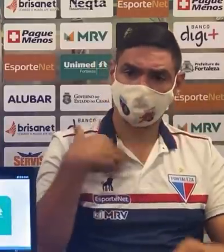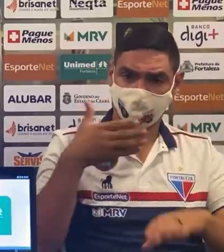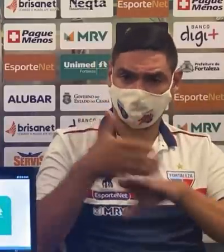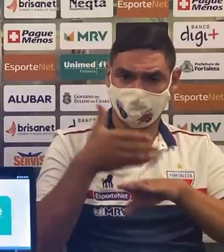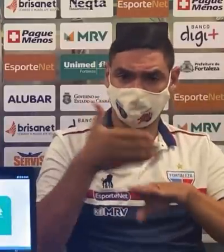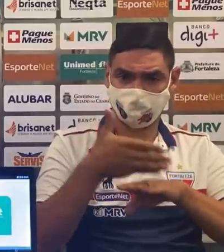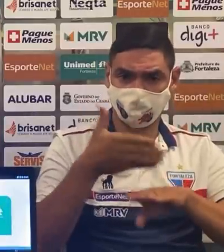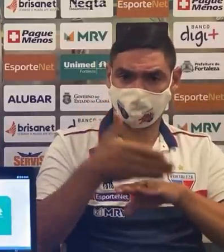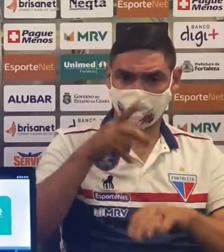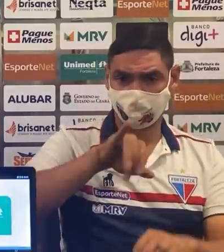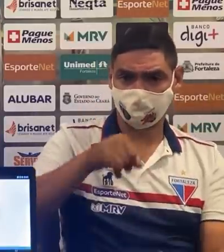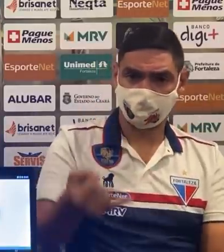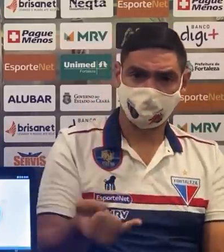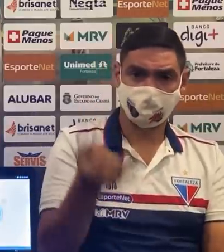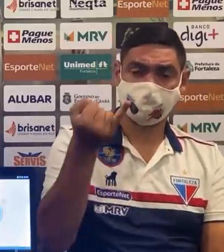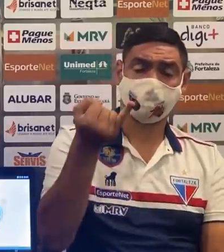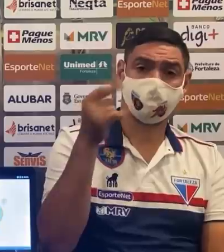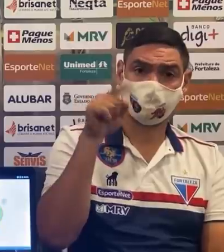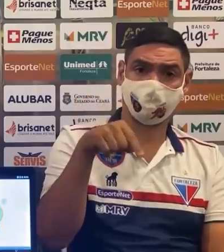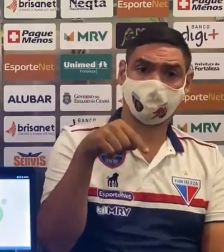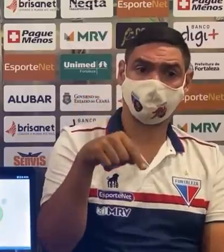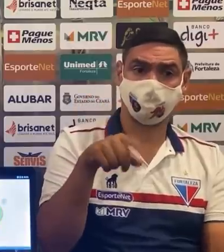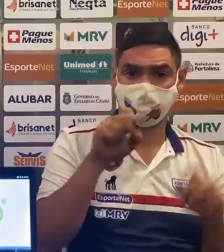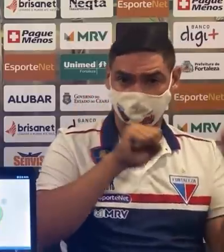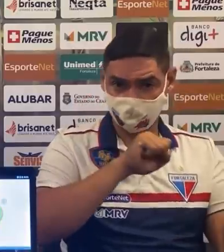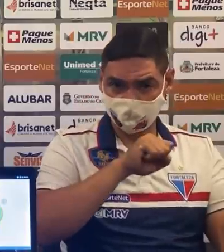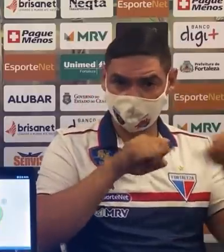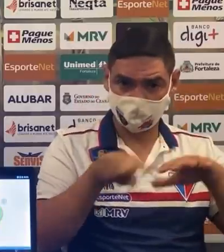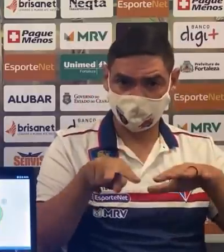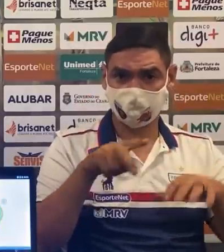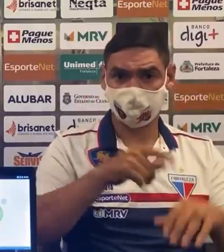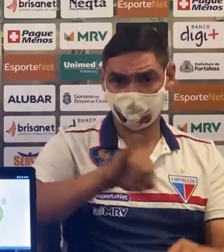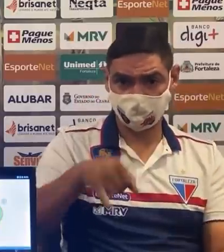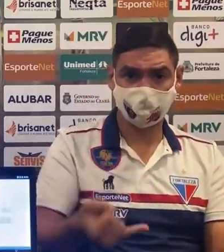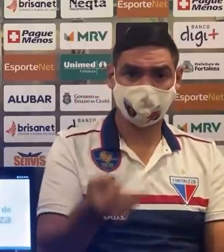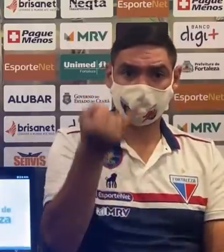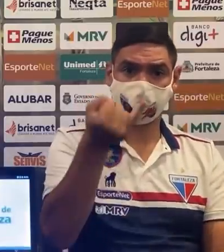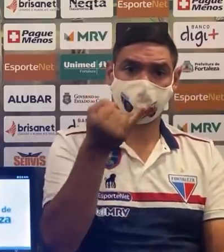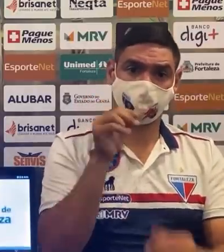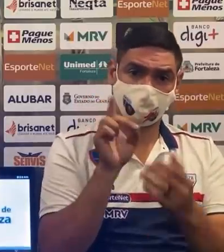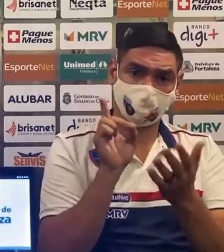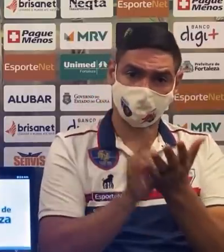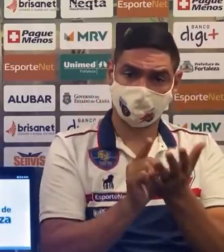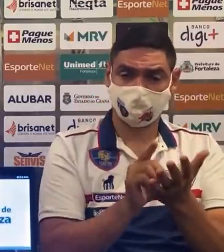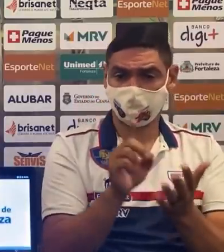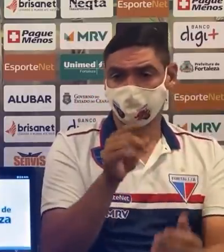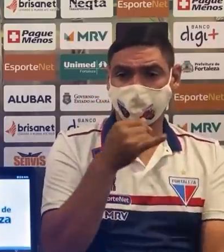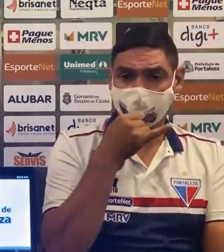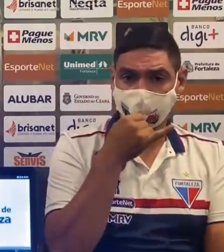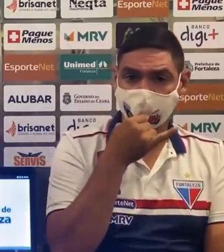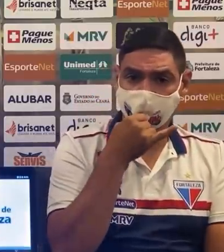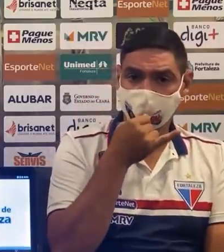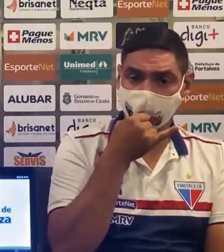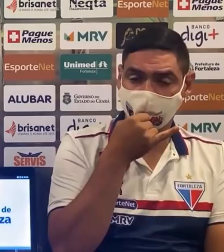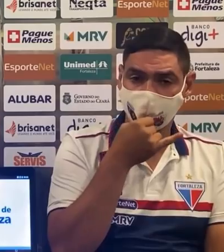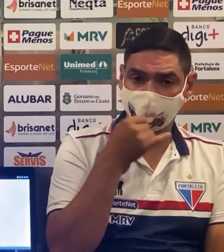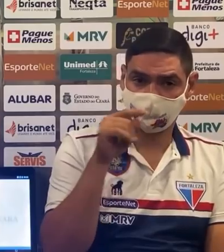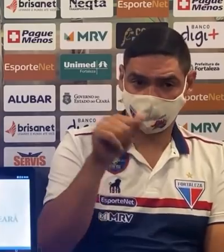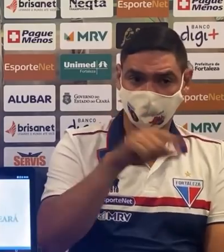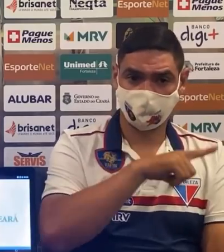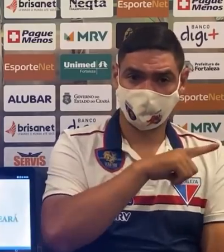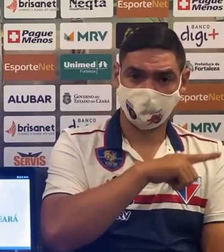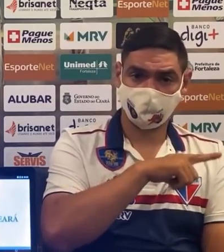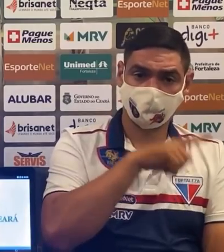seja, as semanas foram bem aproveitadas nesse aspecto. Por exemplo, quando a gente tem a